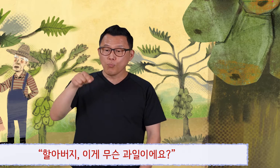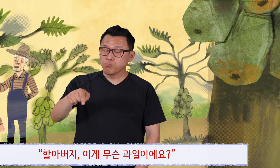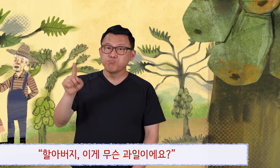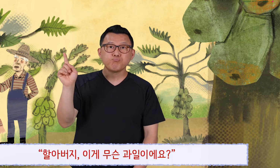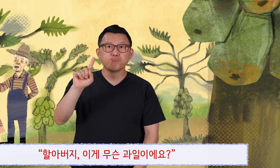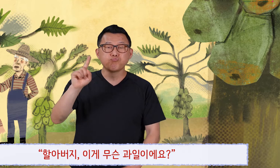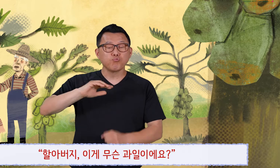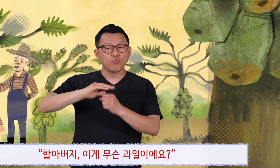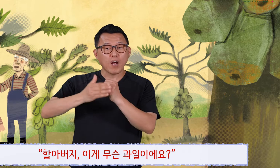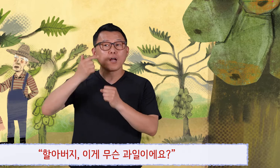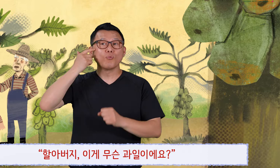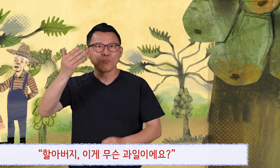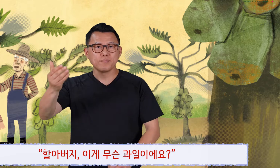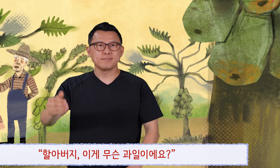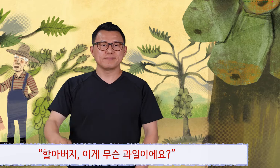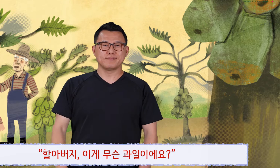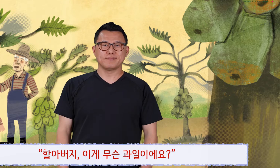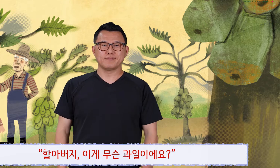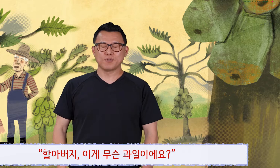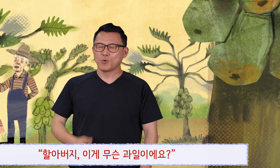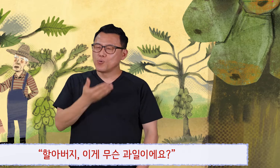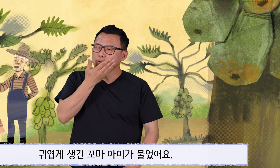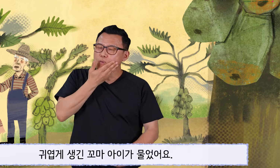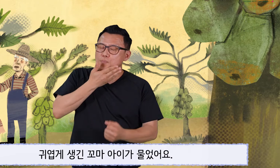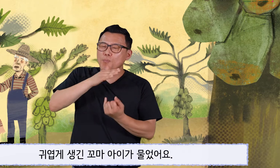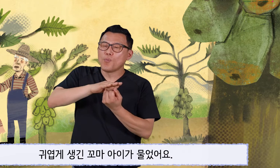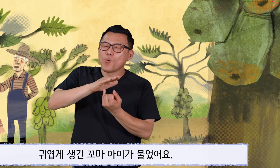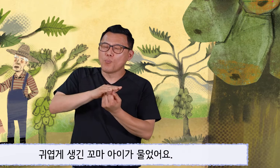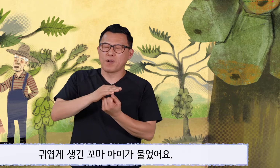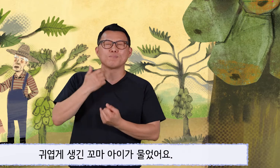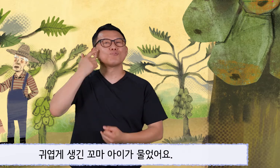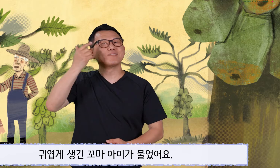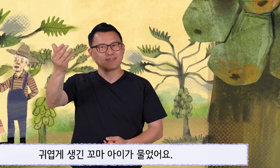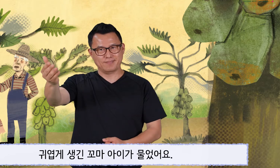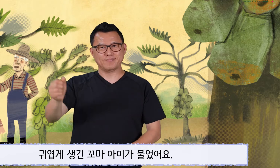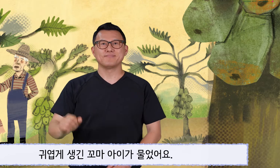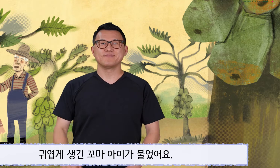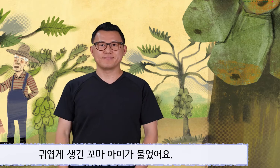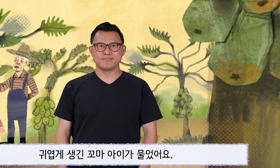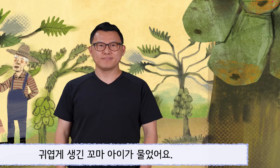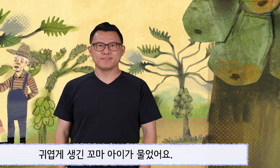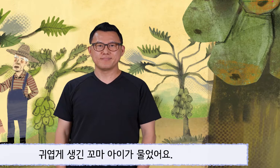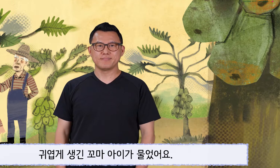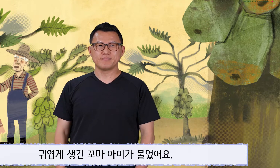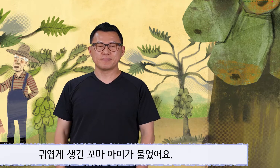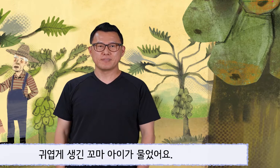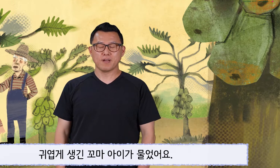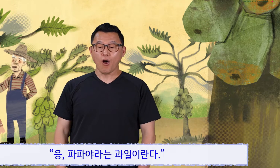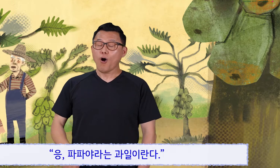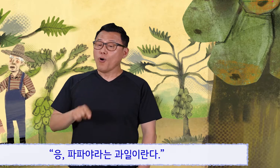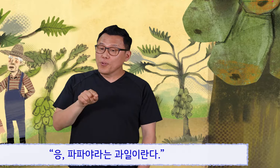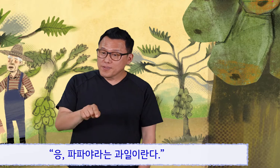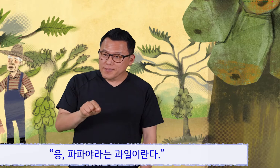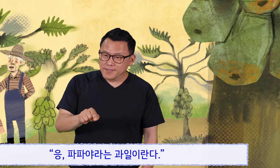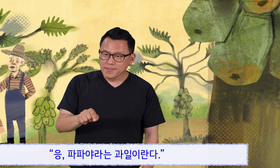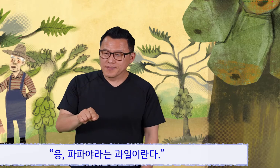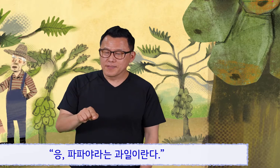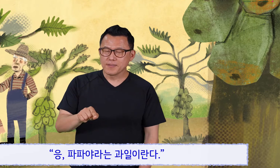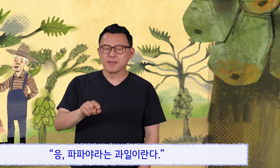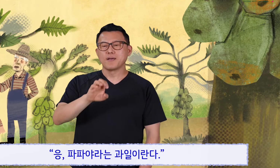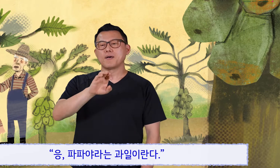할아버지, 이게 무슨 과일이에요? 귀엽게 생긴 꼬마 아이가 물었어요.